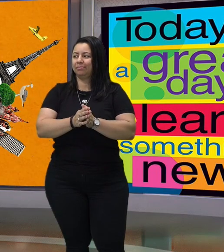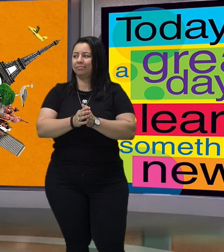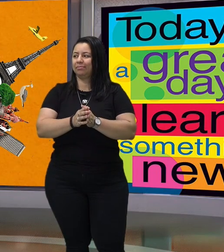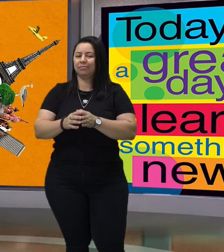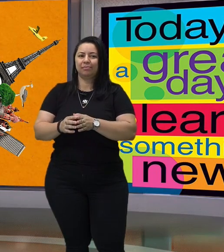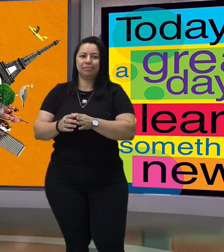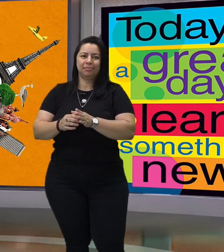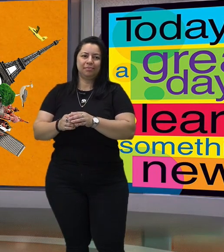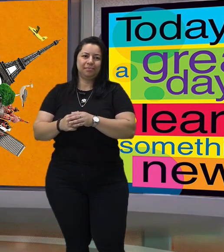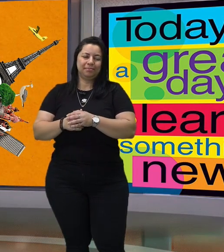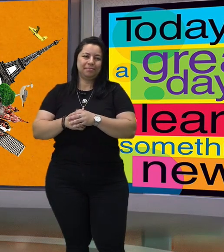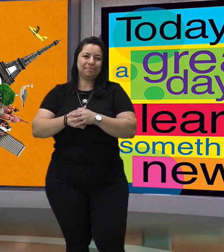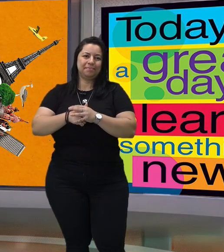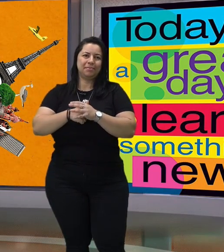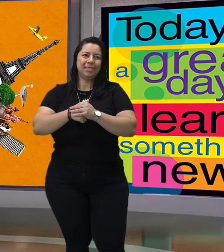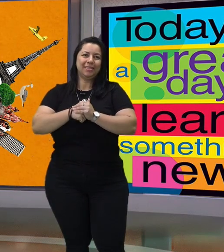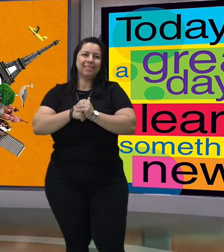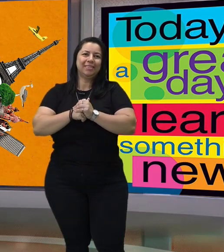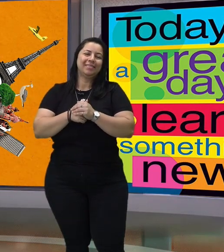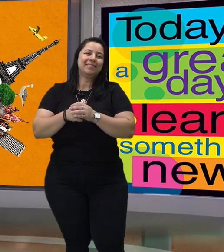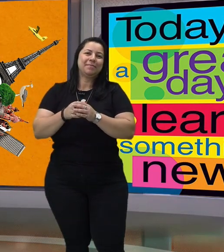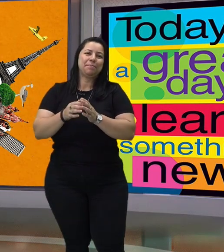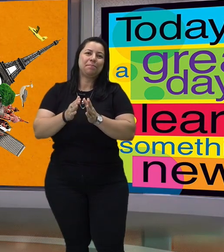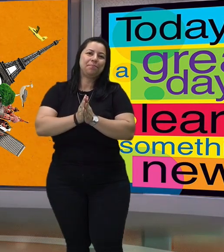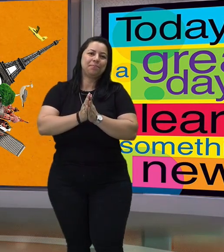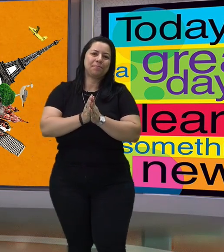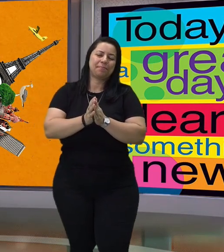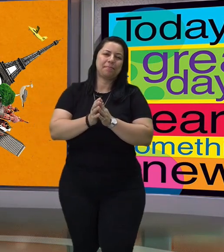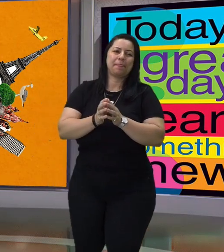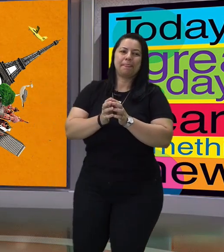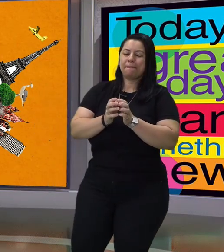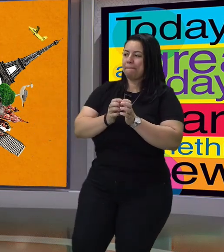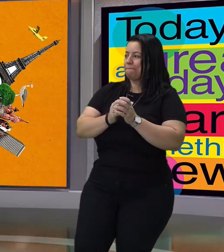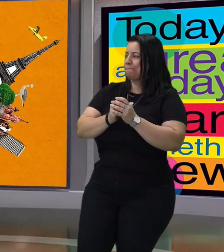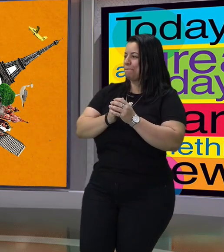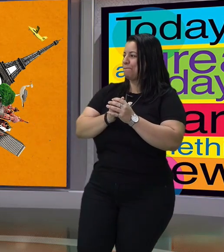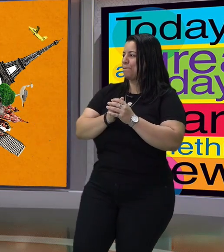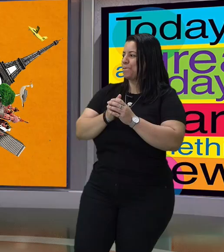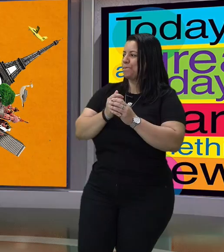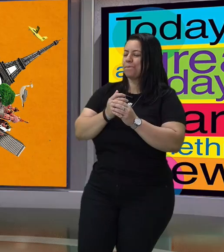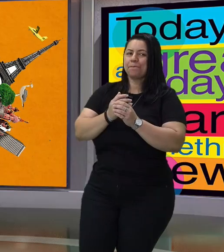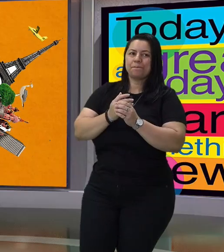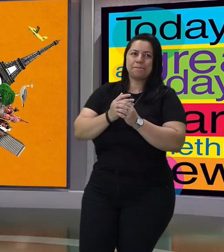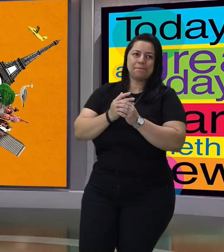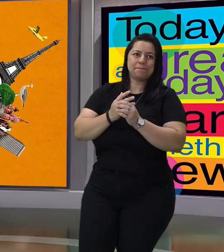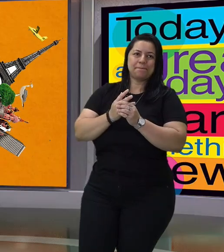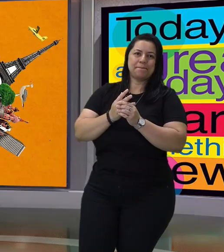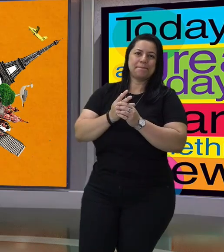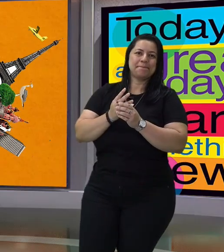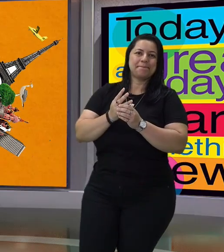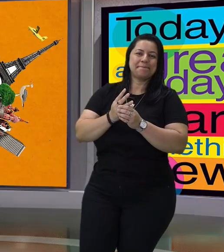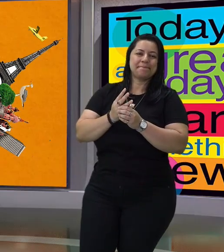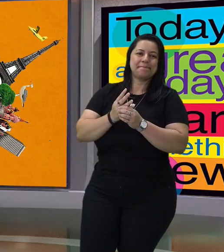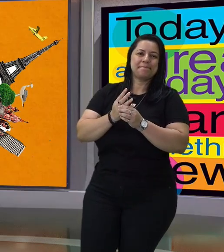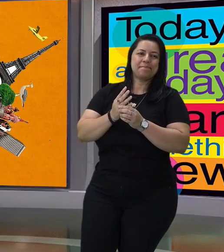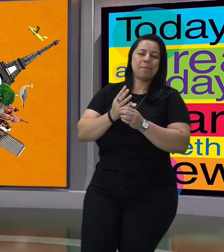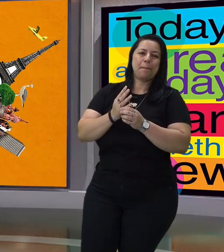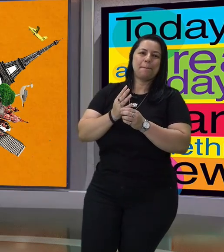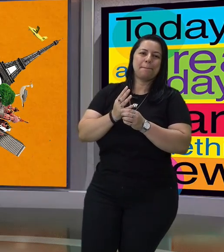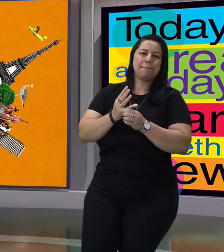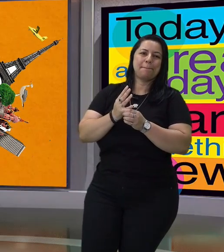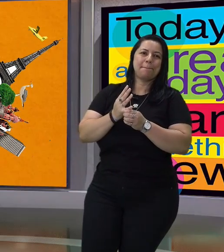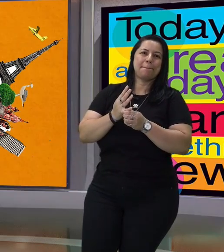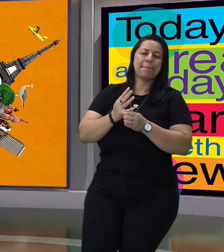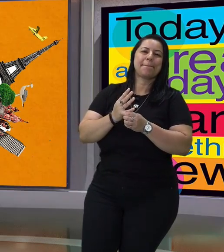conseguiu, a gente foi, a gente vai. E é isso, pessoal, a gente vai finalizando a nossa aula, a gente vai se encontrar na aula 3.1, tem